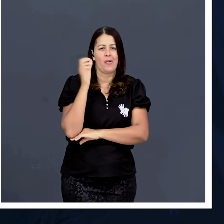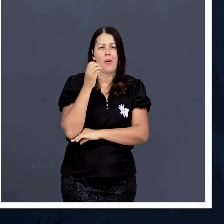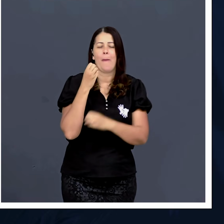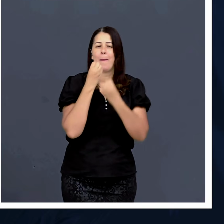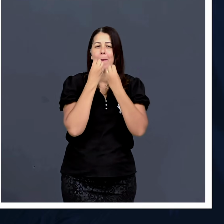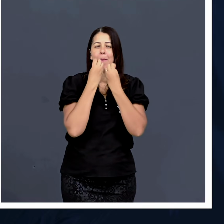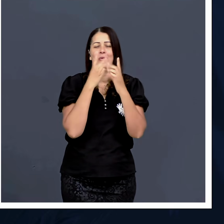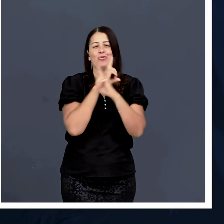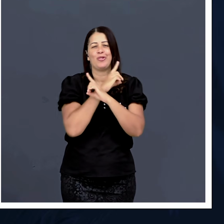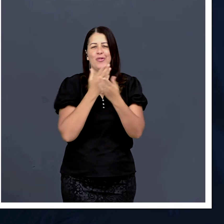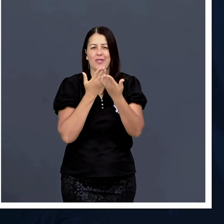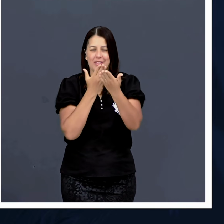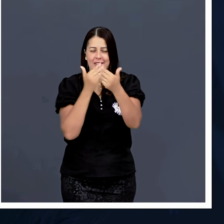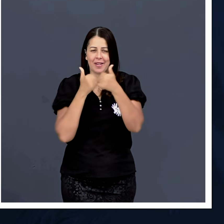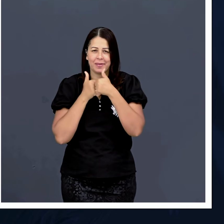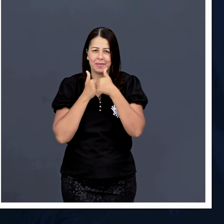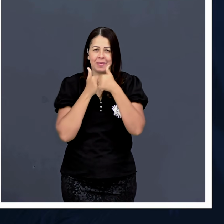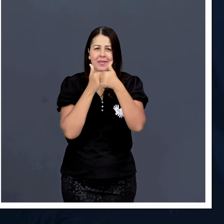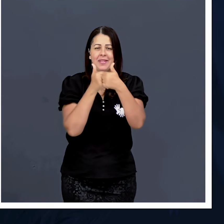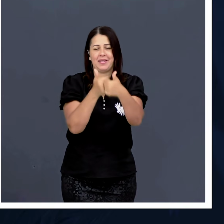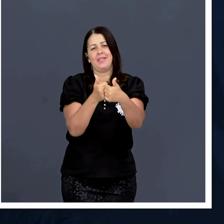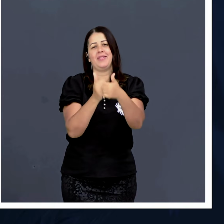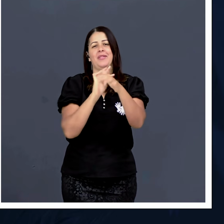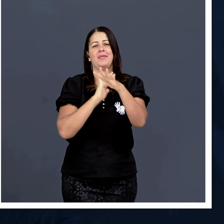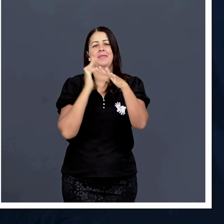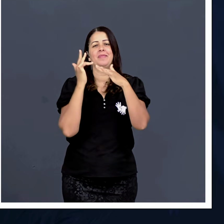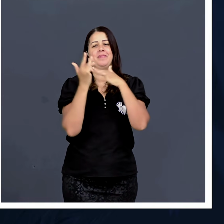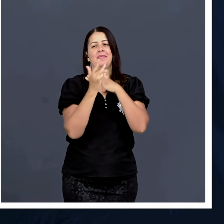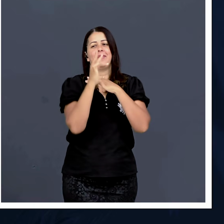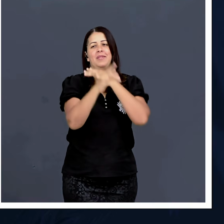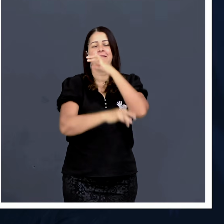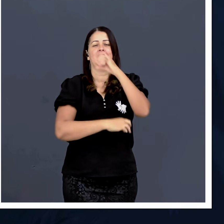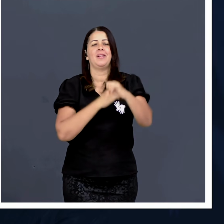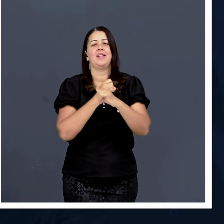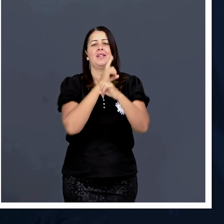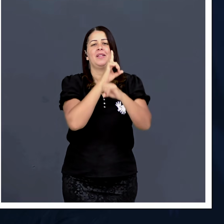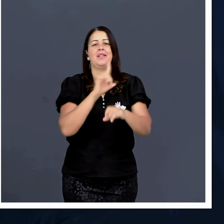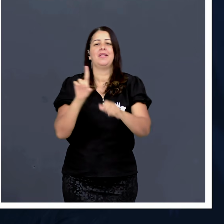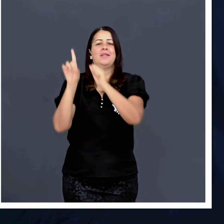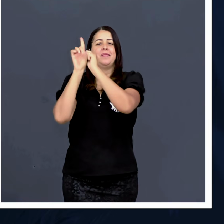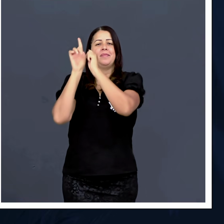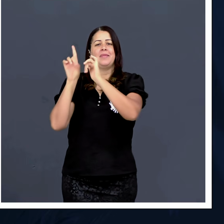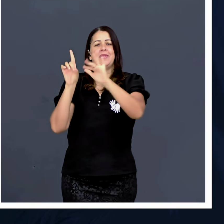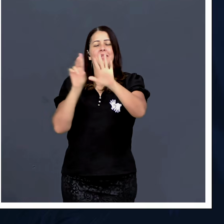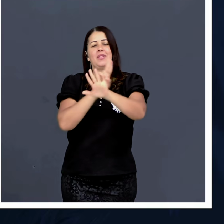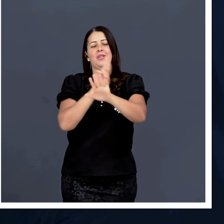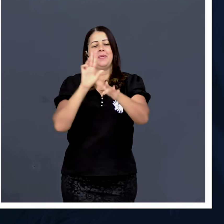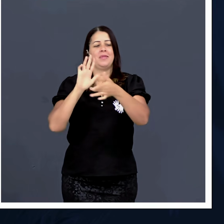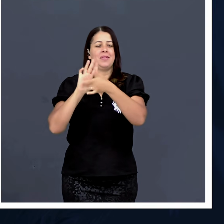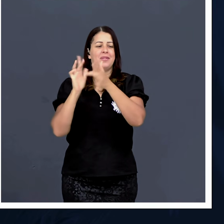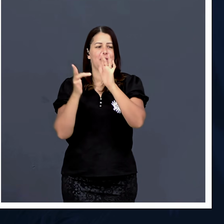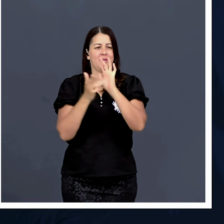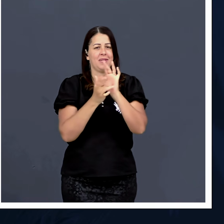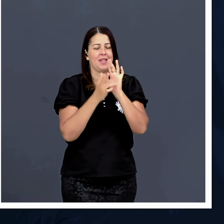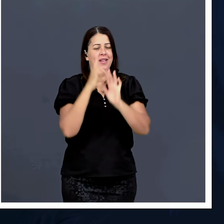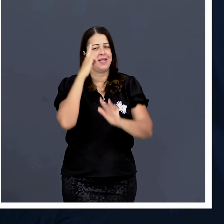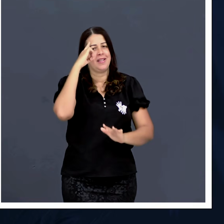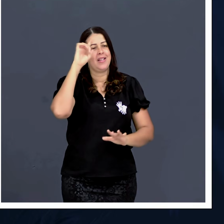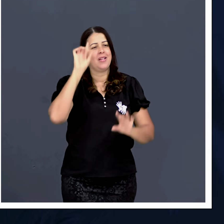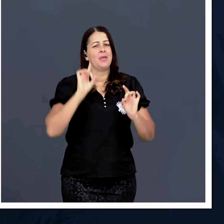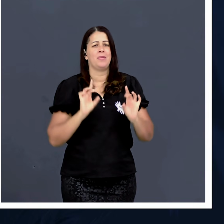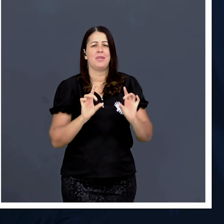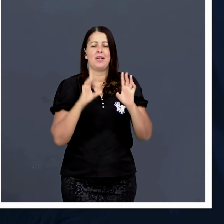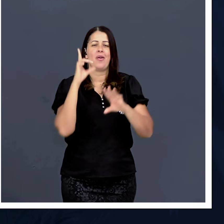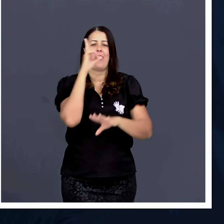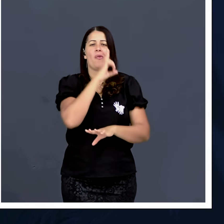dia a você que está acompanhando de forma online. Que Deus te abençoe em nome de Jesus. Nesse dia tão especial,